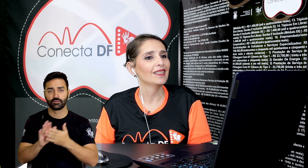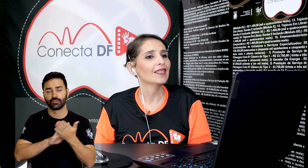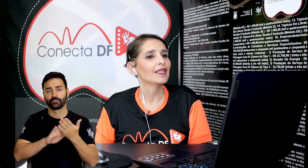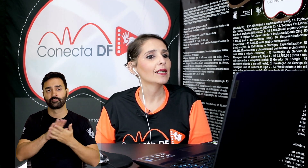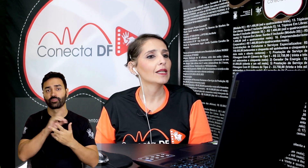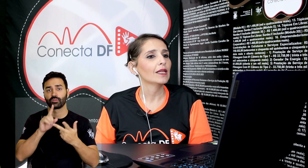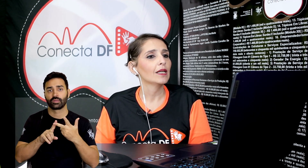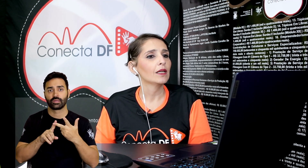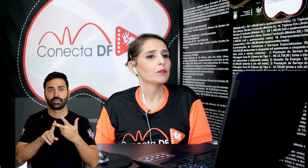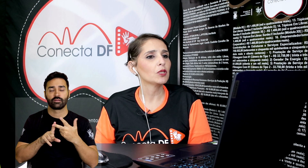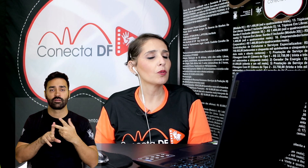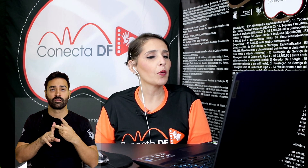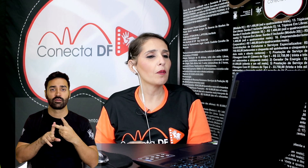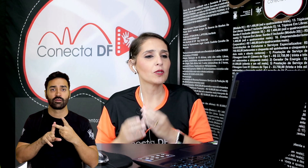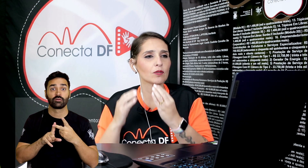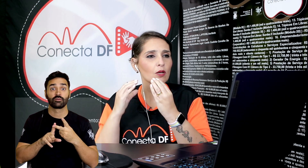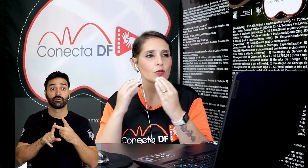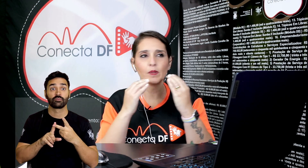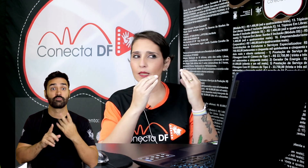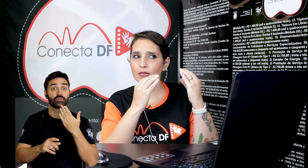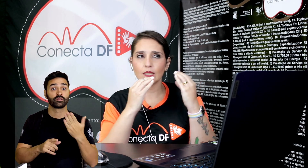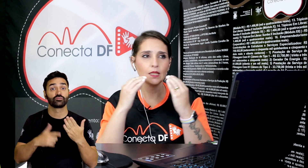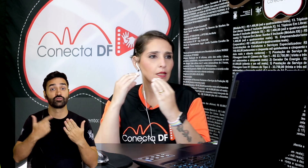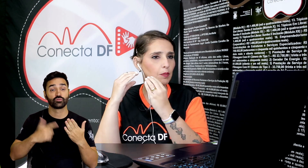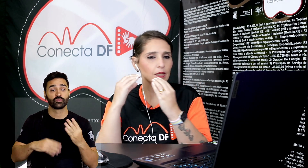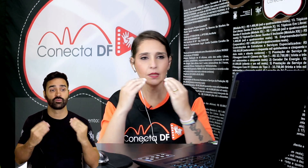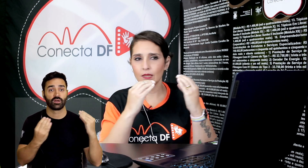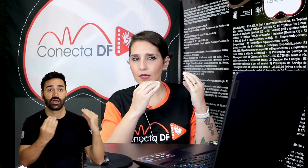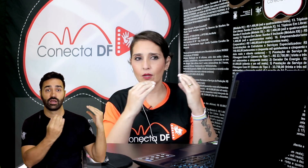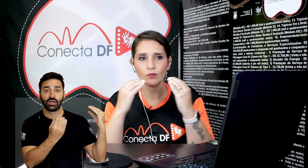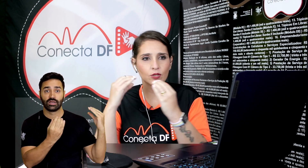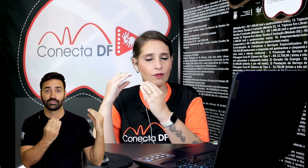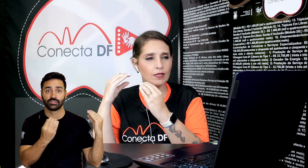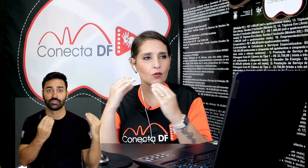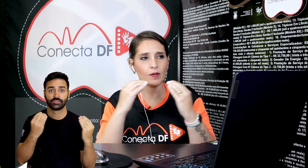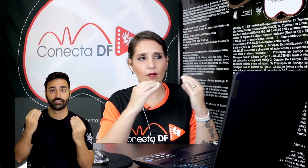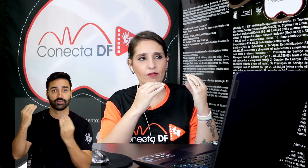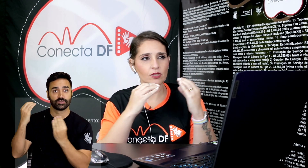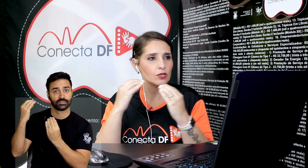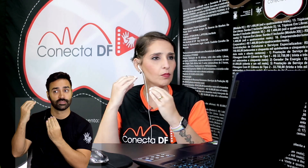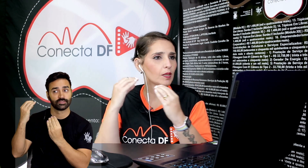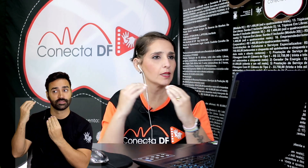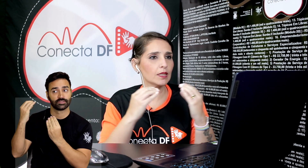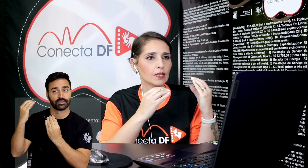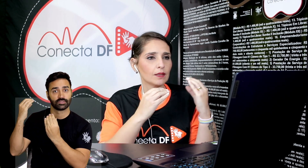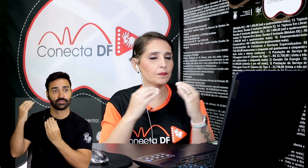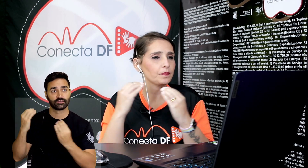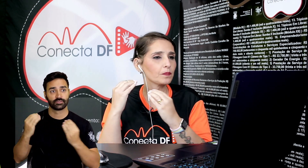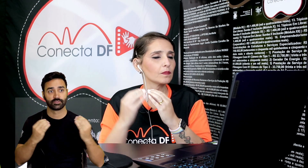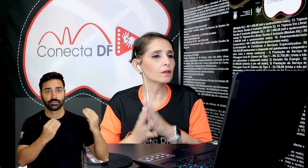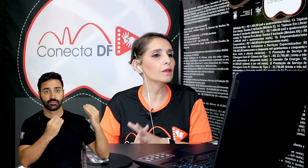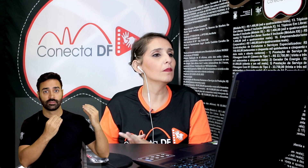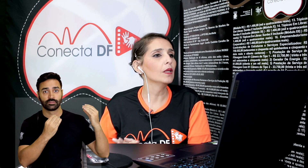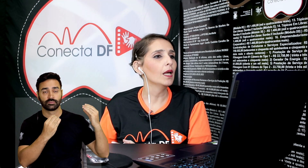Nada. Pedindo para repetir o sinal de melancia. Melancia, como se estivesse comendo uma fatia de melancia.